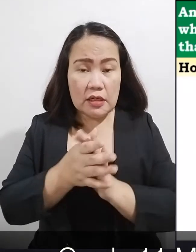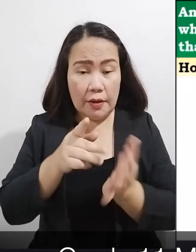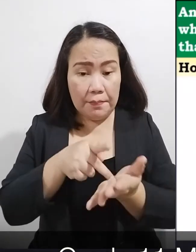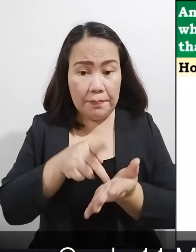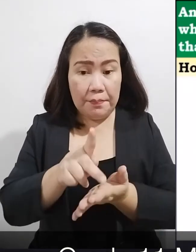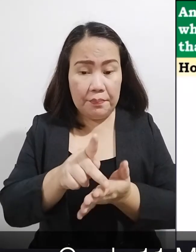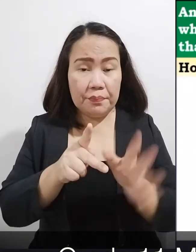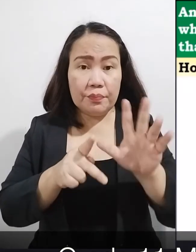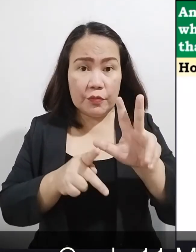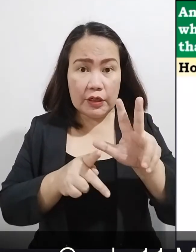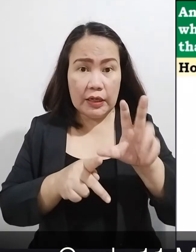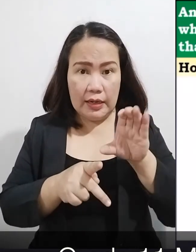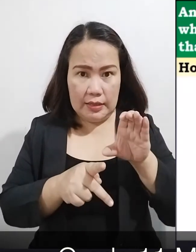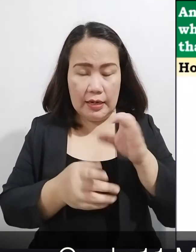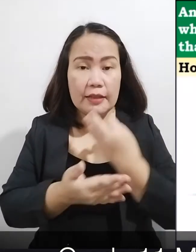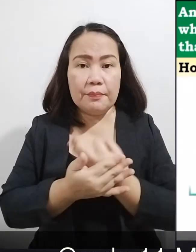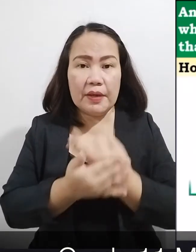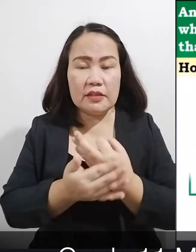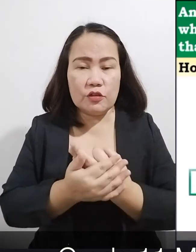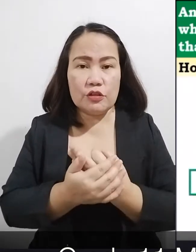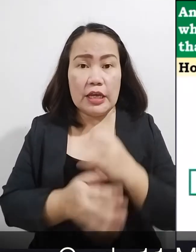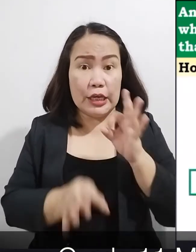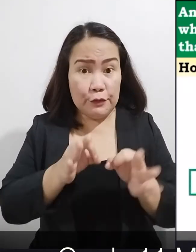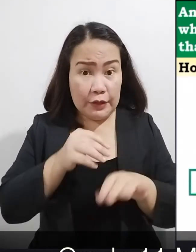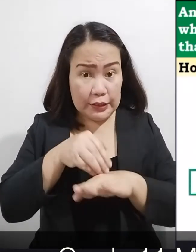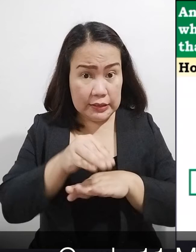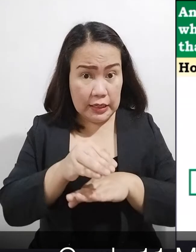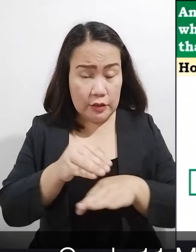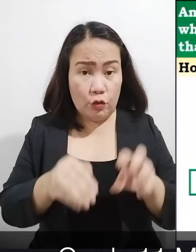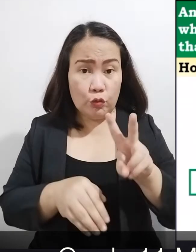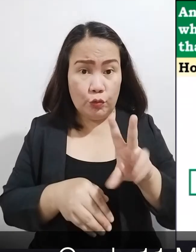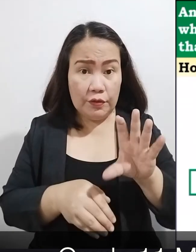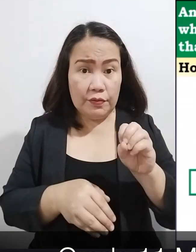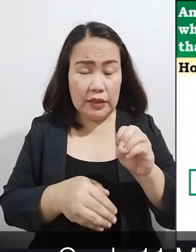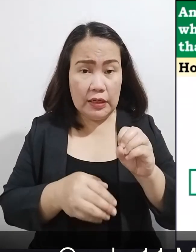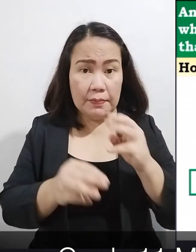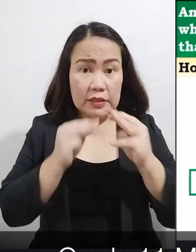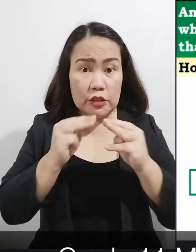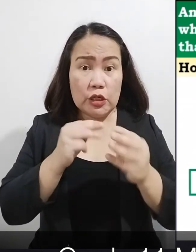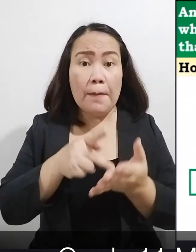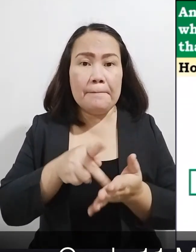kanyang babayaran ay 300 pesos.